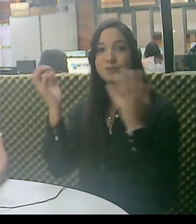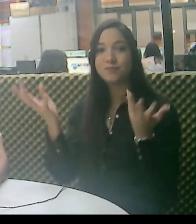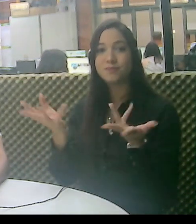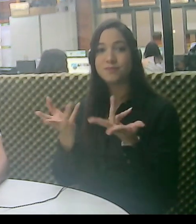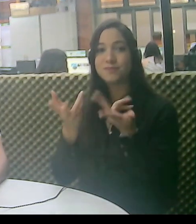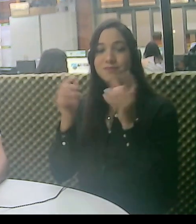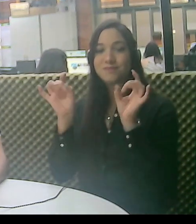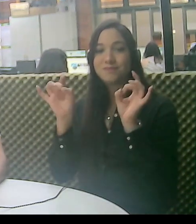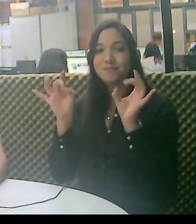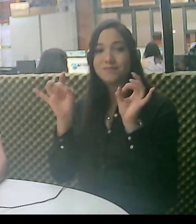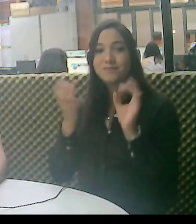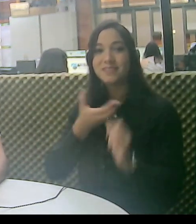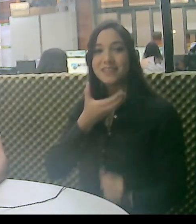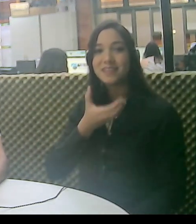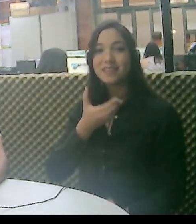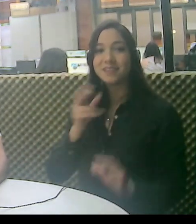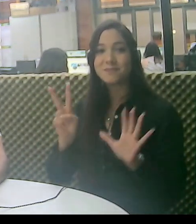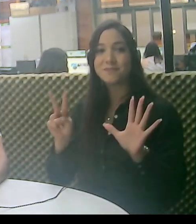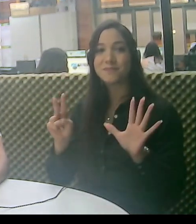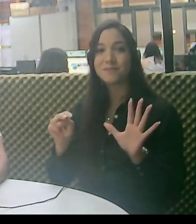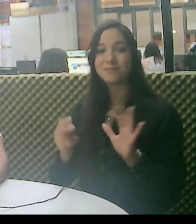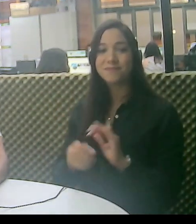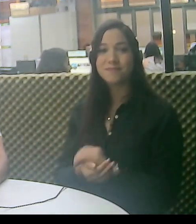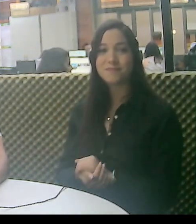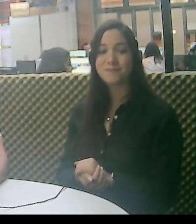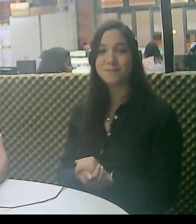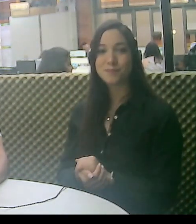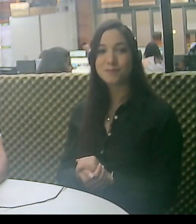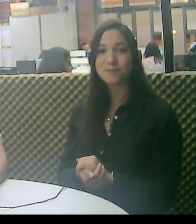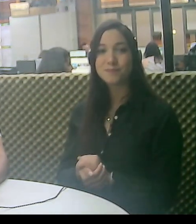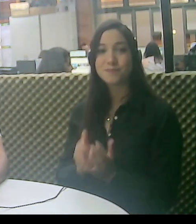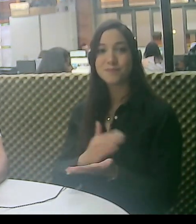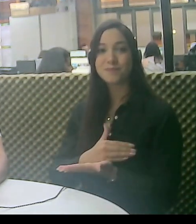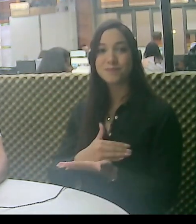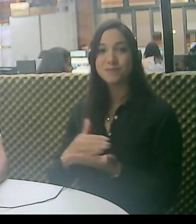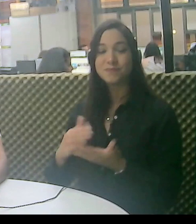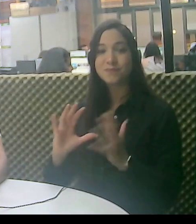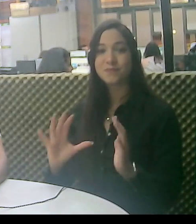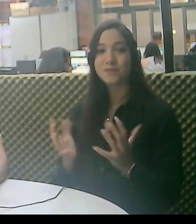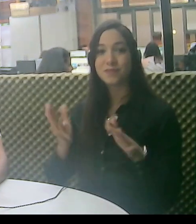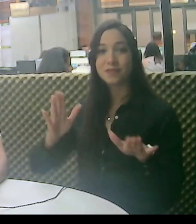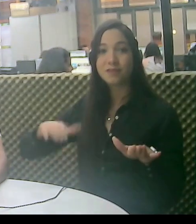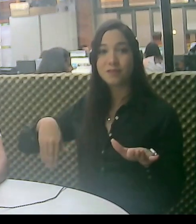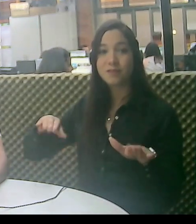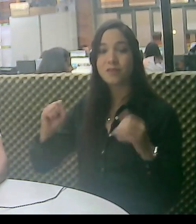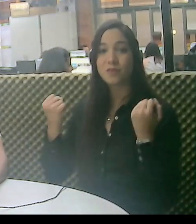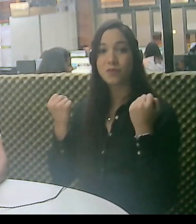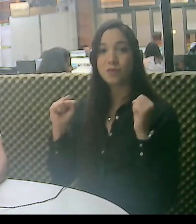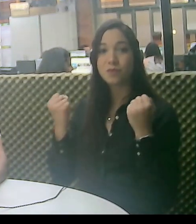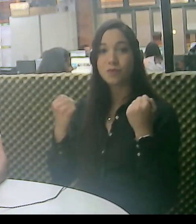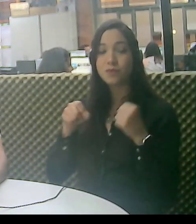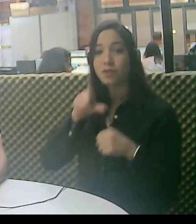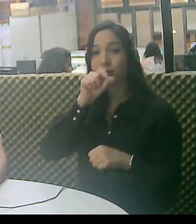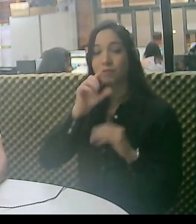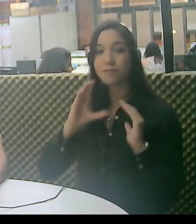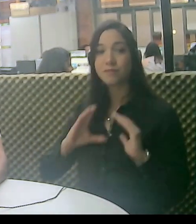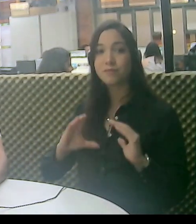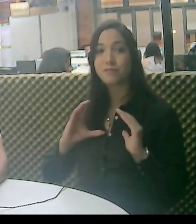programação especial de Natal para o fim de semana. Começou o Festival de Natação e Hidroginástica do Parque do